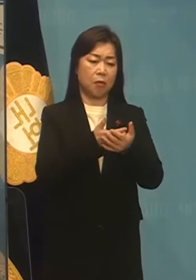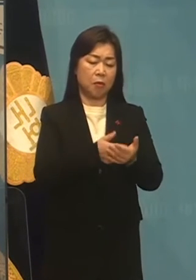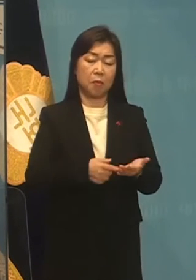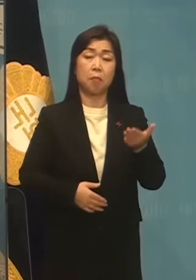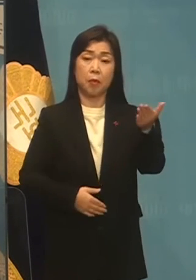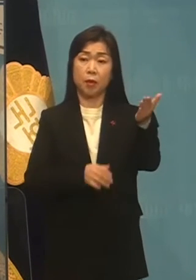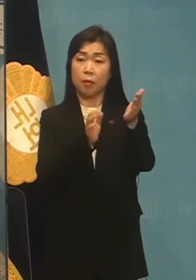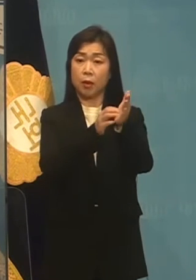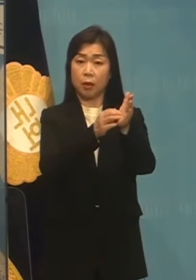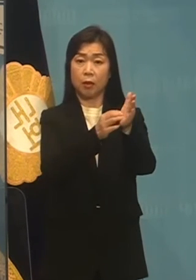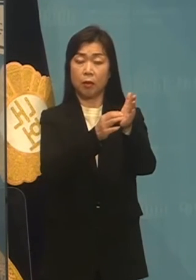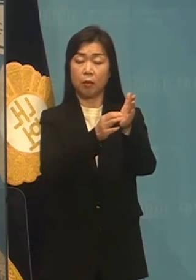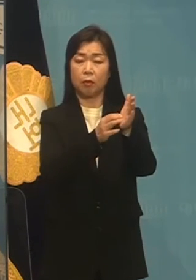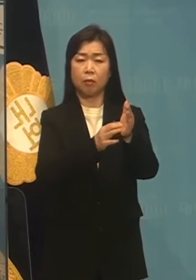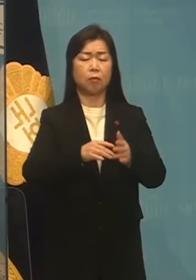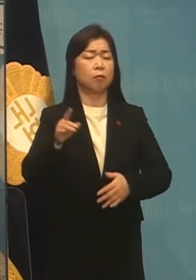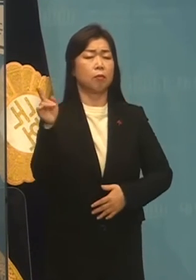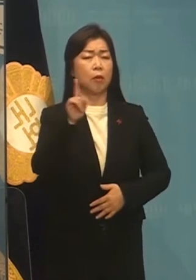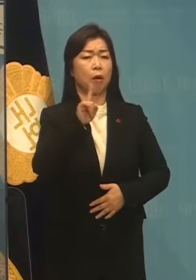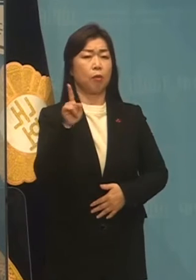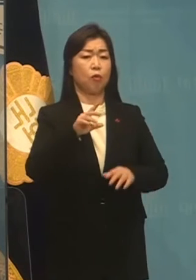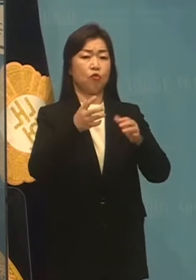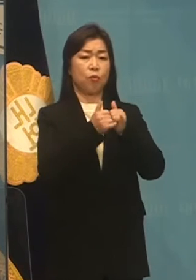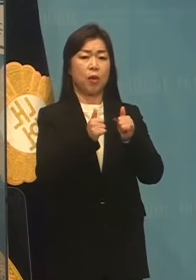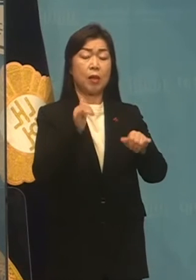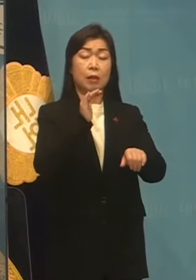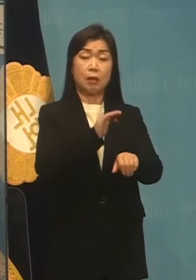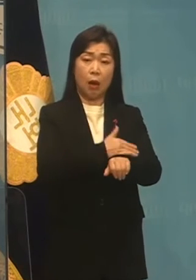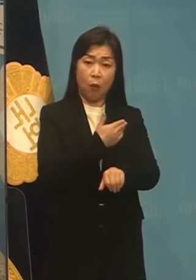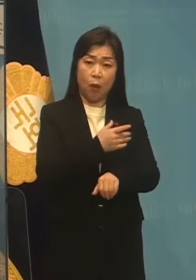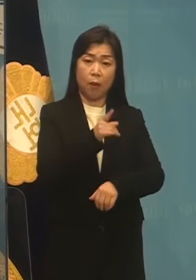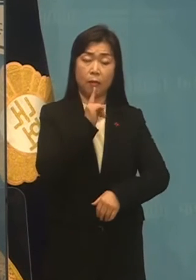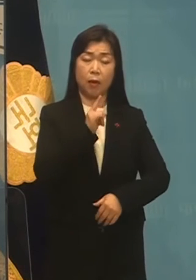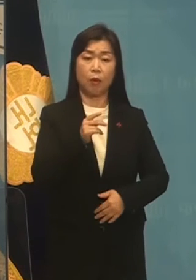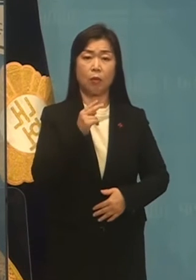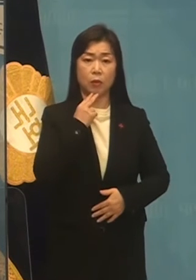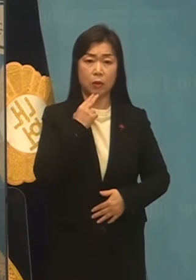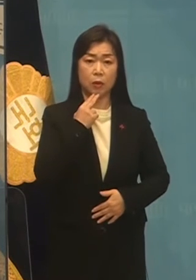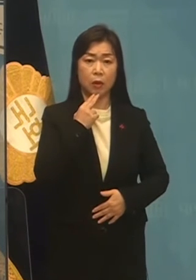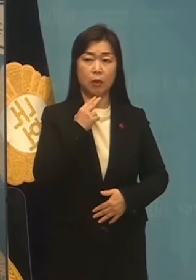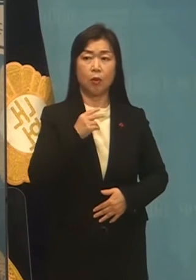제출했습니다. 아무런 대국민 사과나